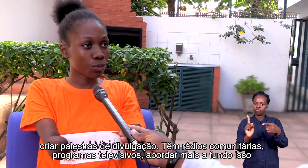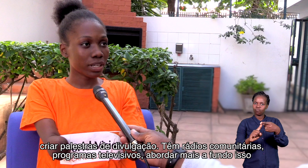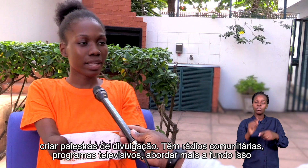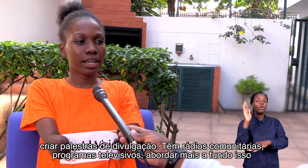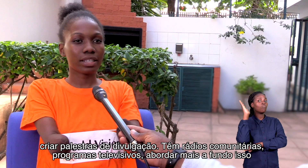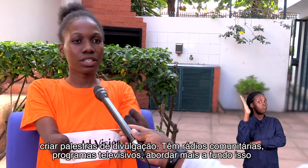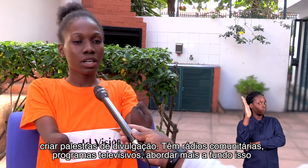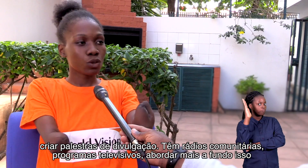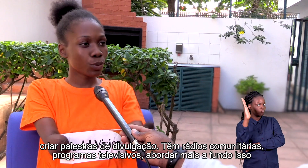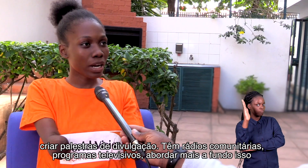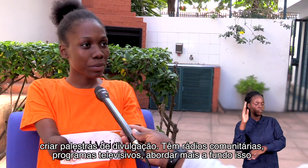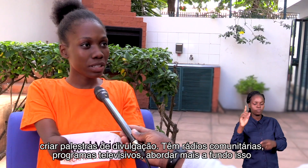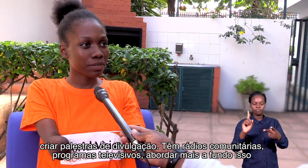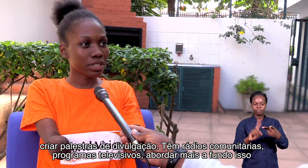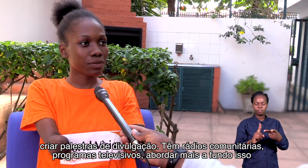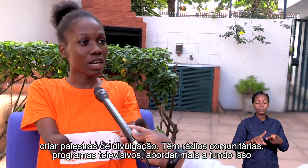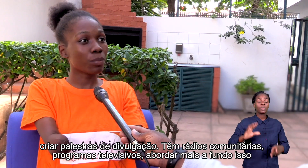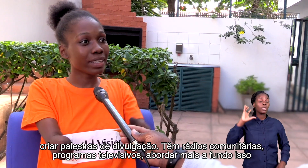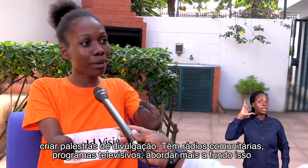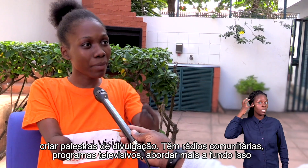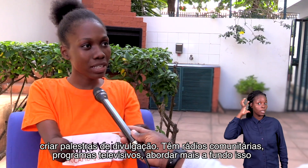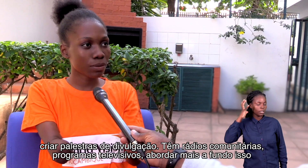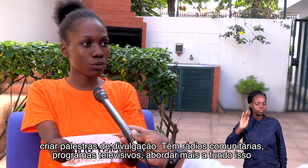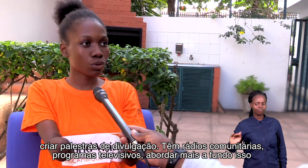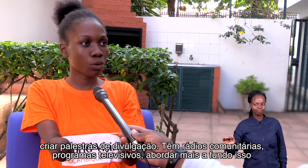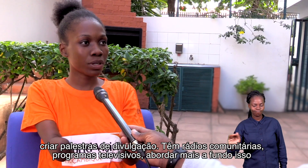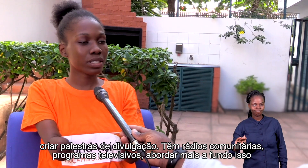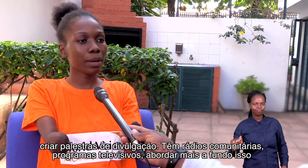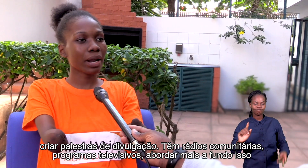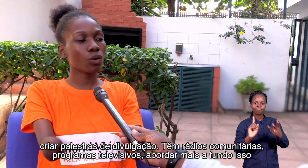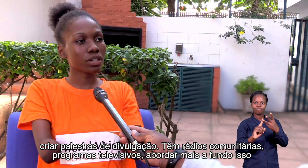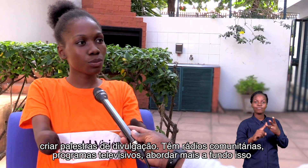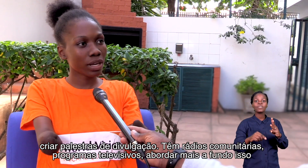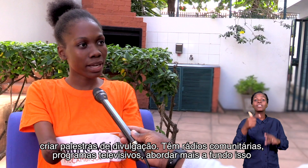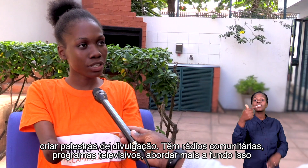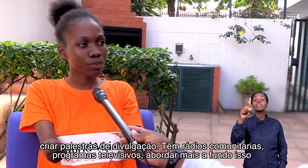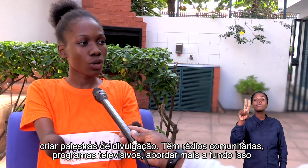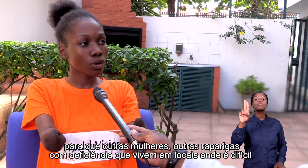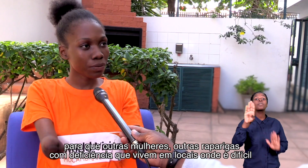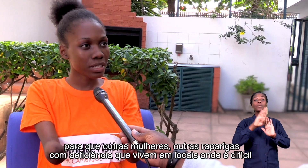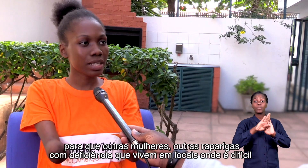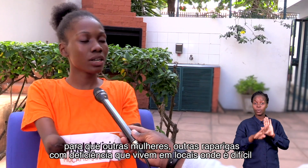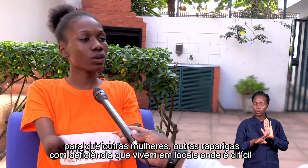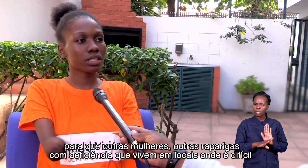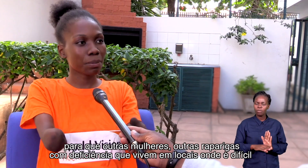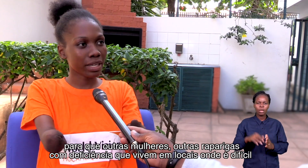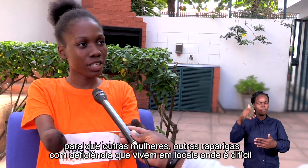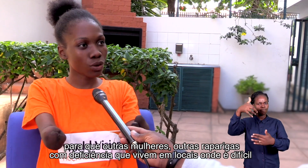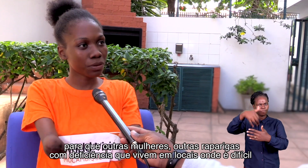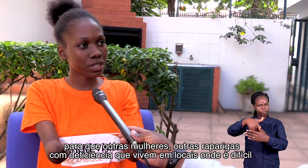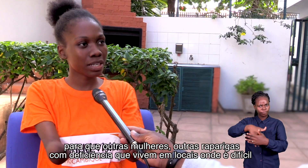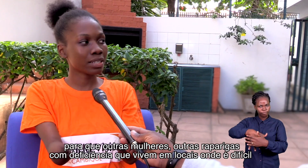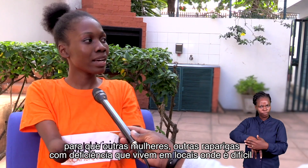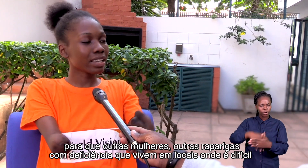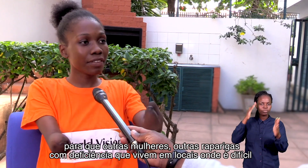rádios comunitárias, os programas televisivos, abordar mais a fundo sobre isso, que é para outras mulheres com deficiência, outras raparigas